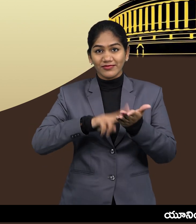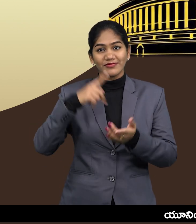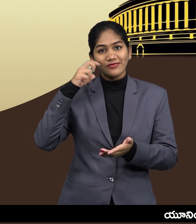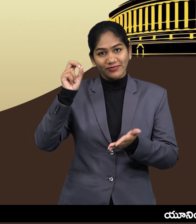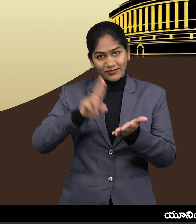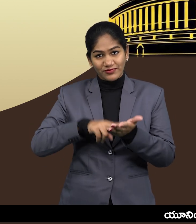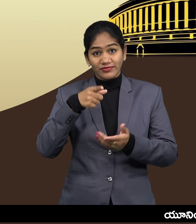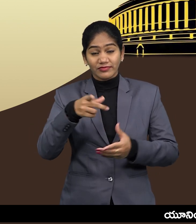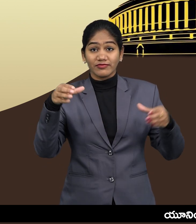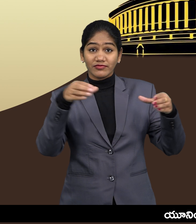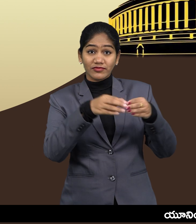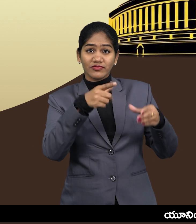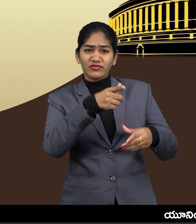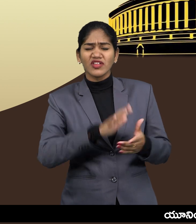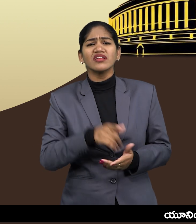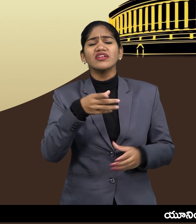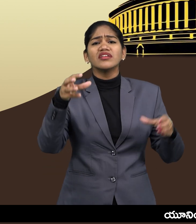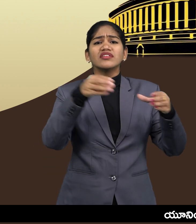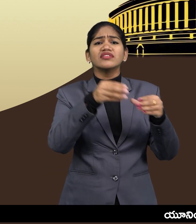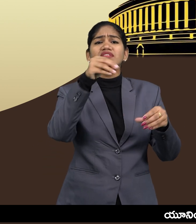యూనియన్ ఎగ్జిక్యూటివ్లో అధ్యక్షుడు,